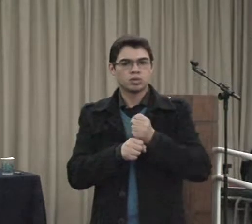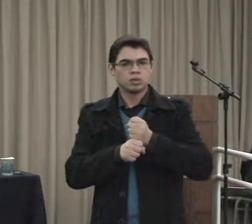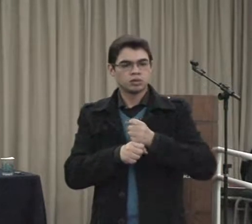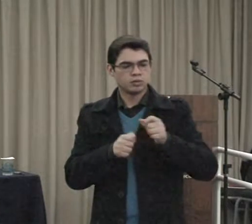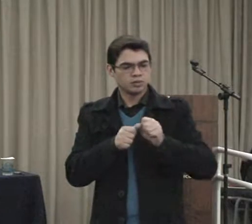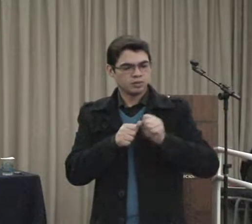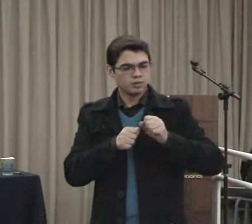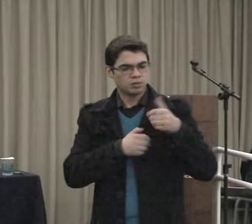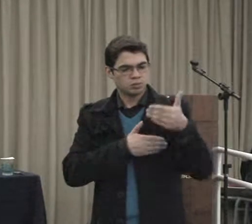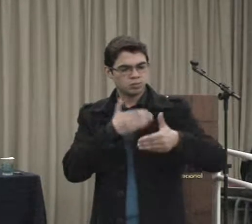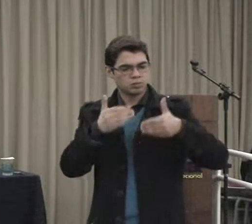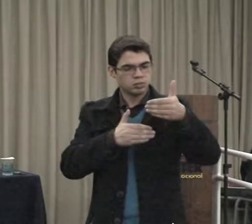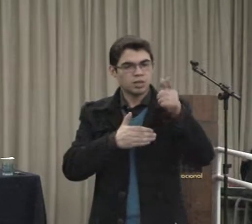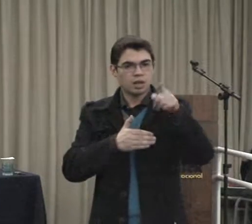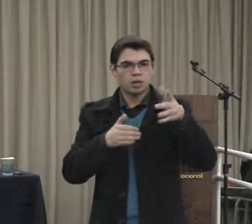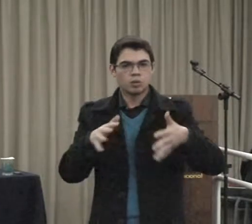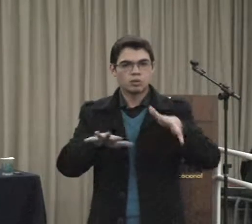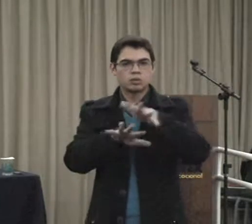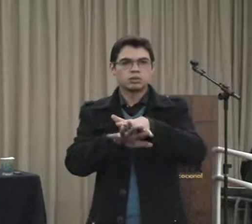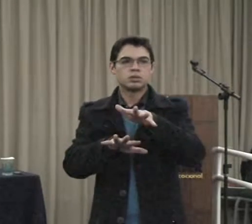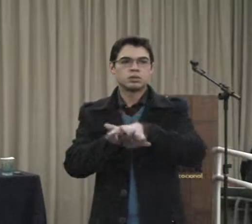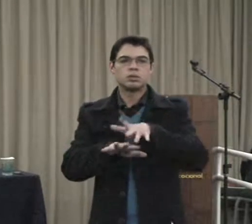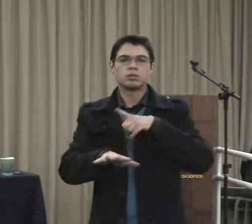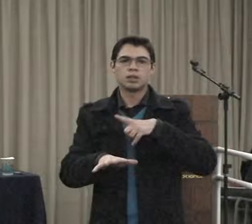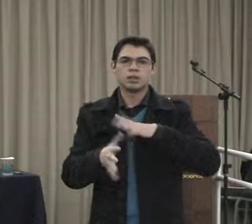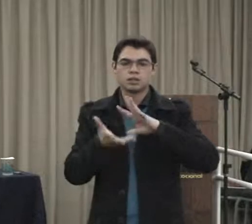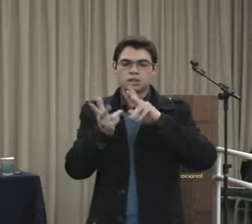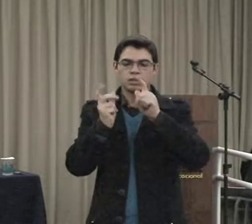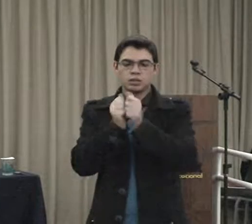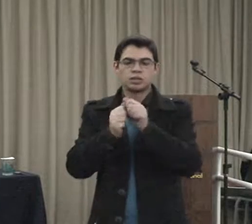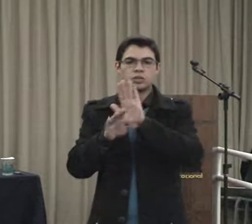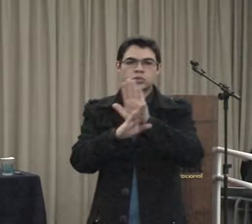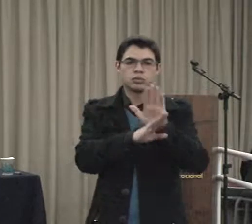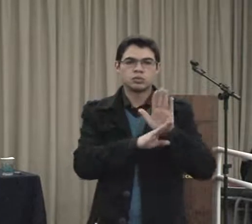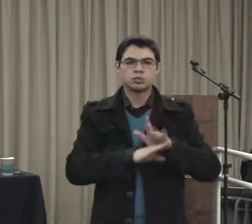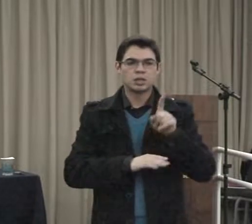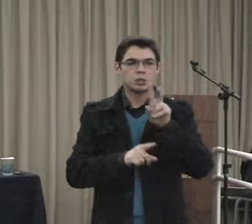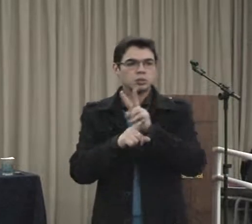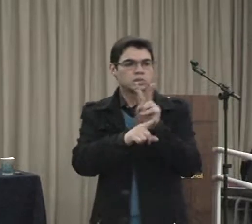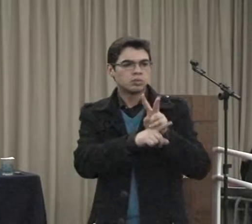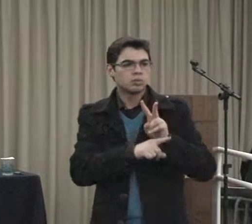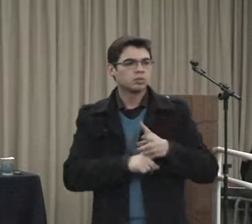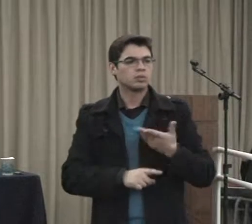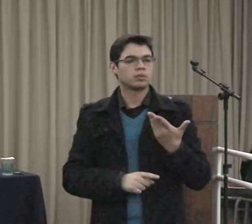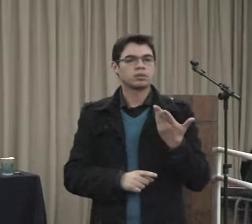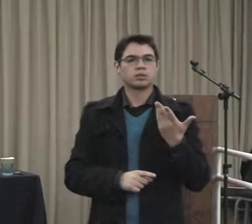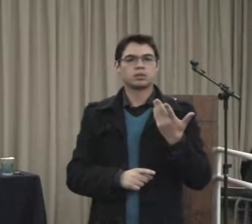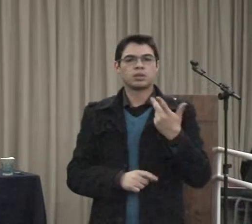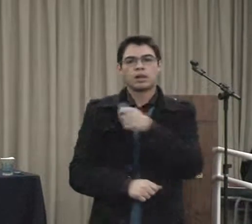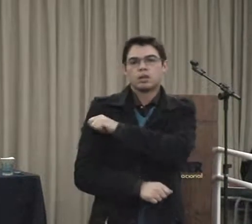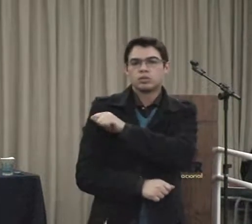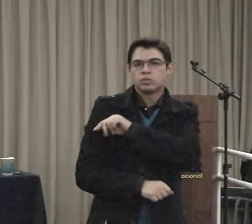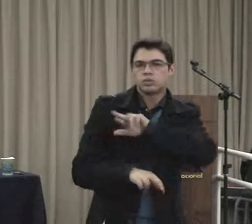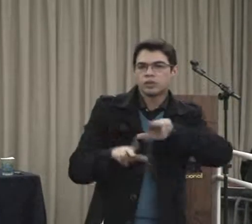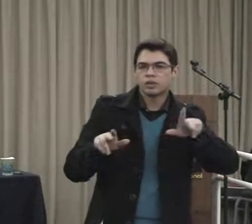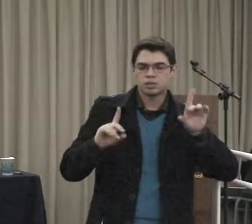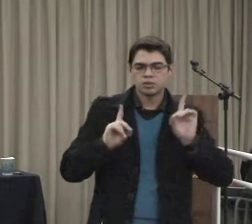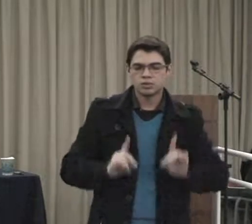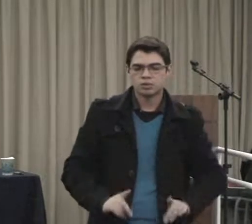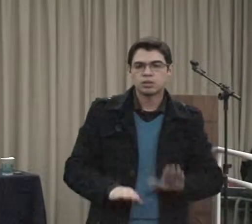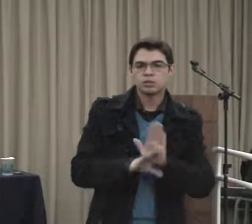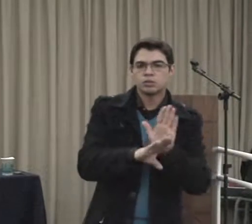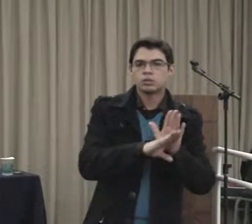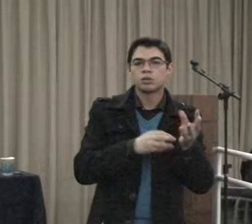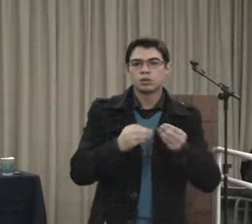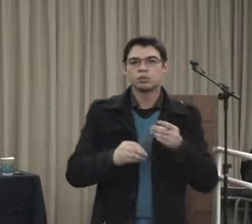essa caminhada da inclusão de uma forma tão cuidadosa, tão amorosa e tão profissional,